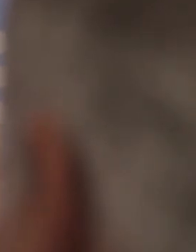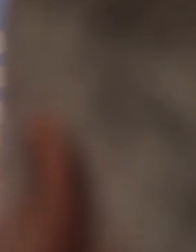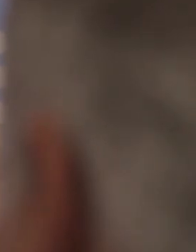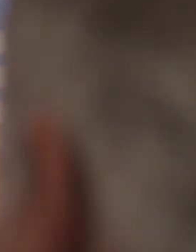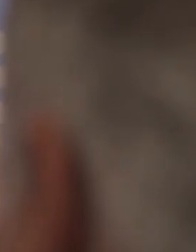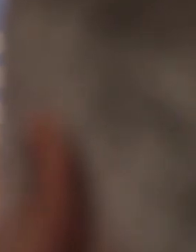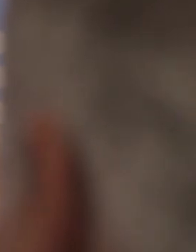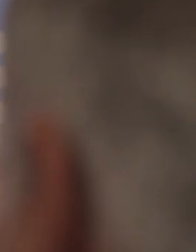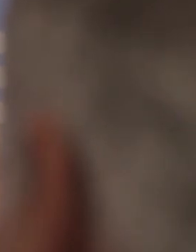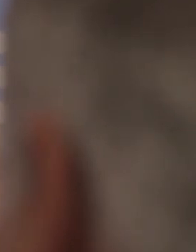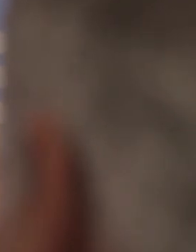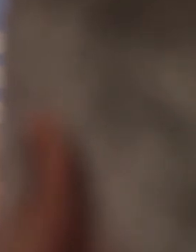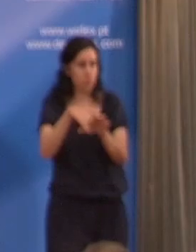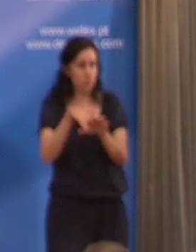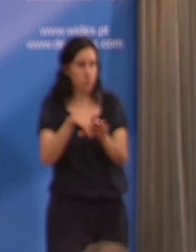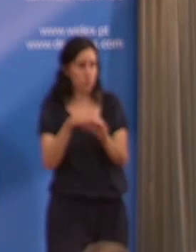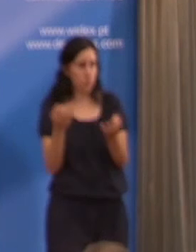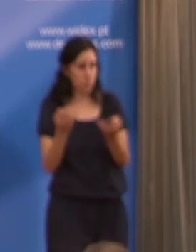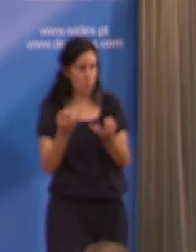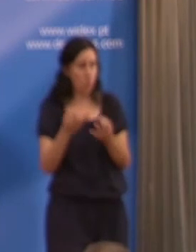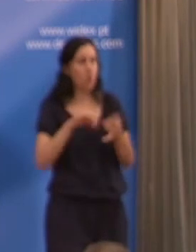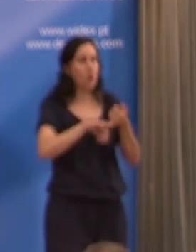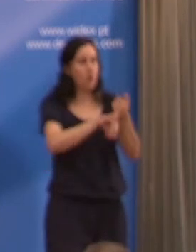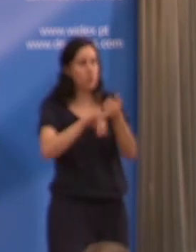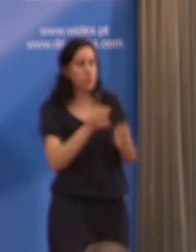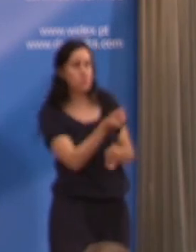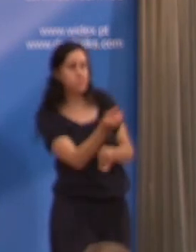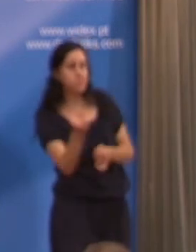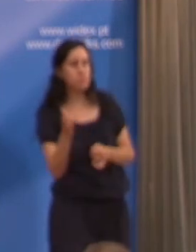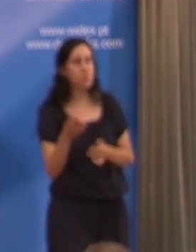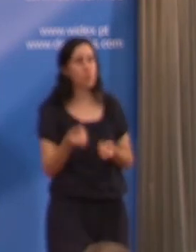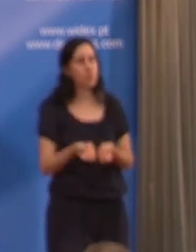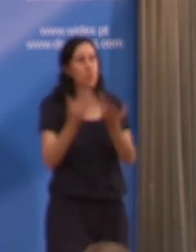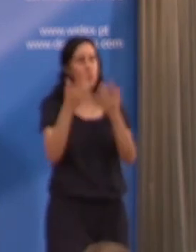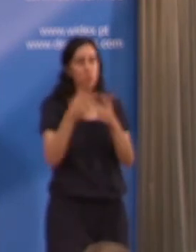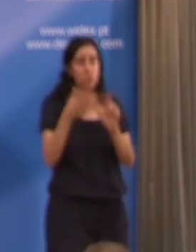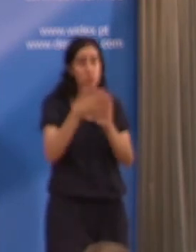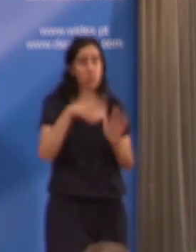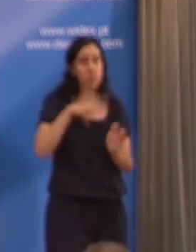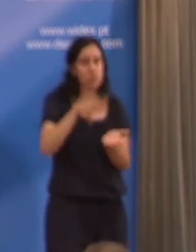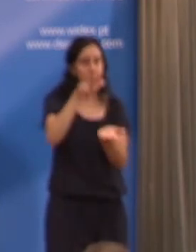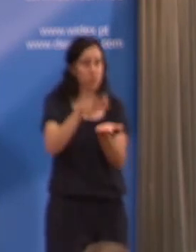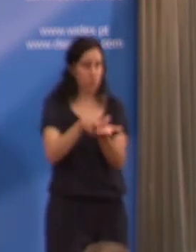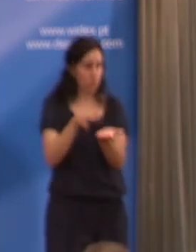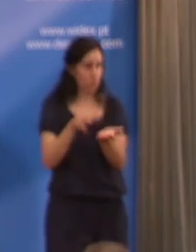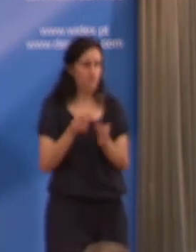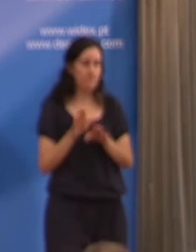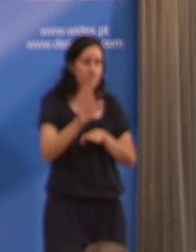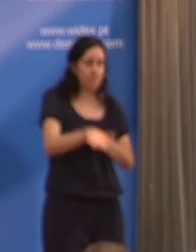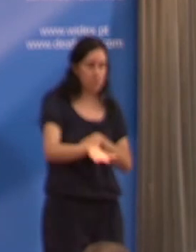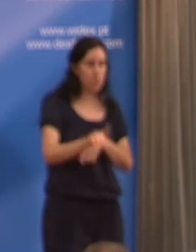diferente em relação às outras. As associações conseguiram o reconhecimento da língua gestual portuguesa. Foi o primeiro